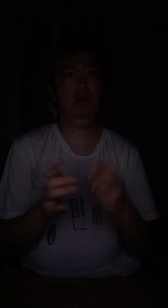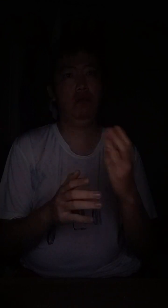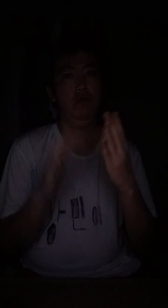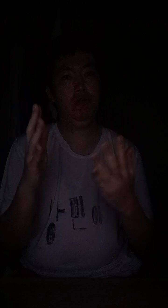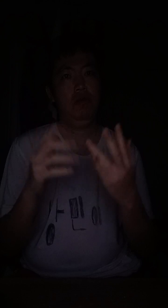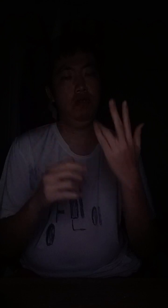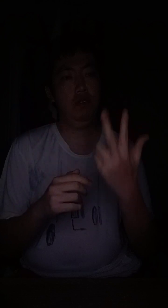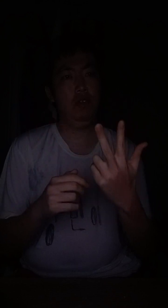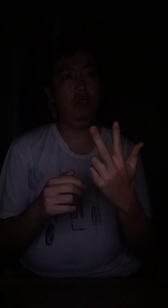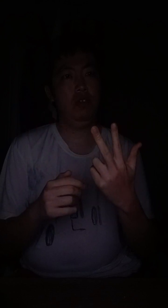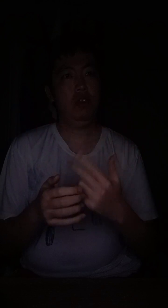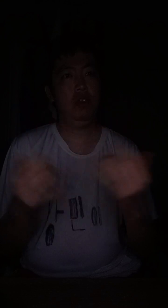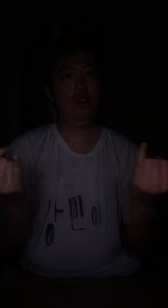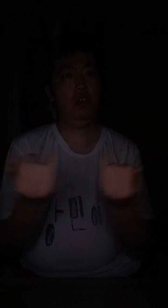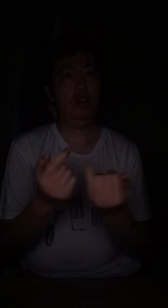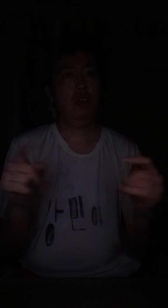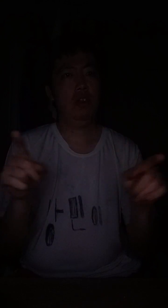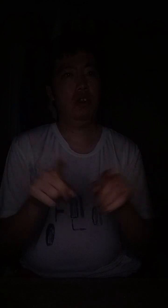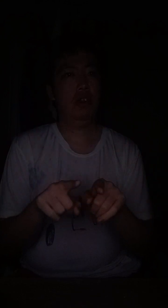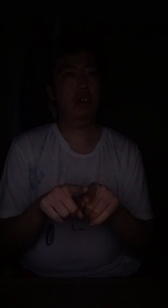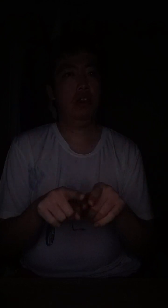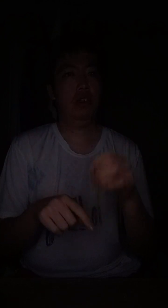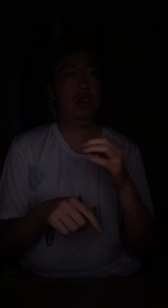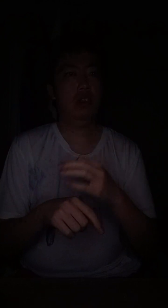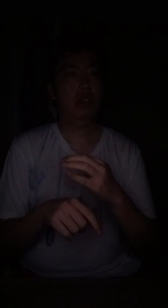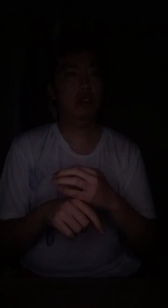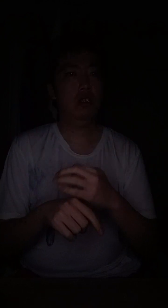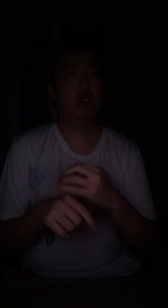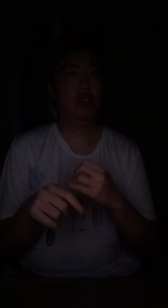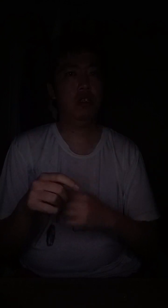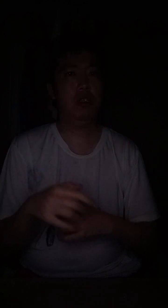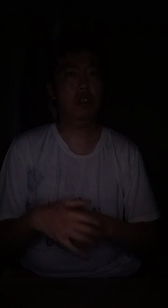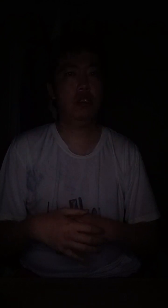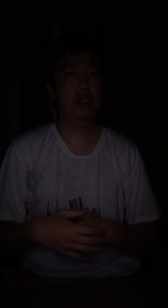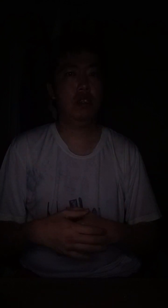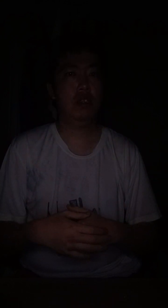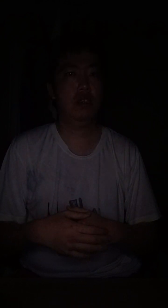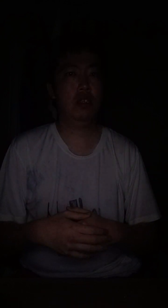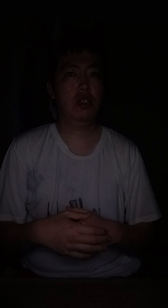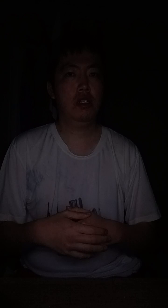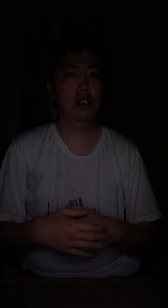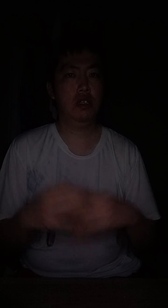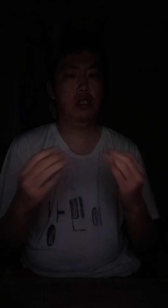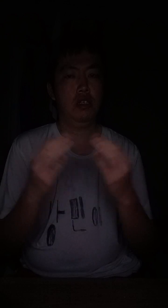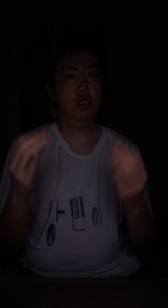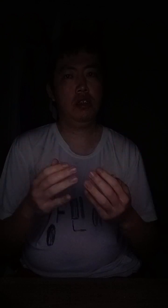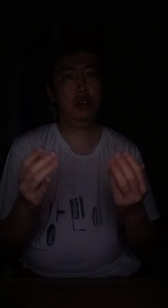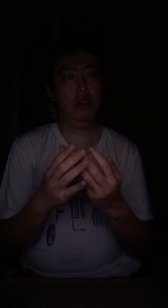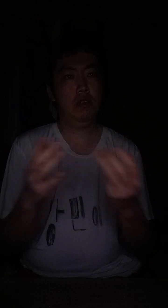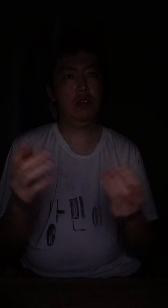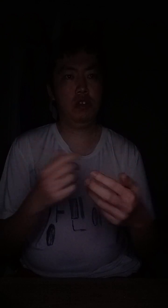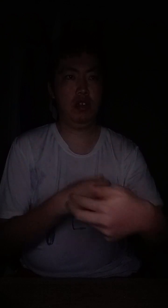중 3명은 같은 장소에서 범행을 저지르는 것으로 파악됐습니다. 재범 장소는 지하철 또는